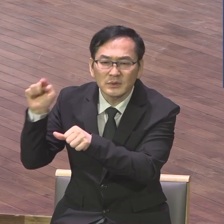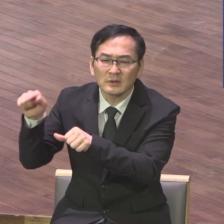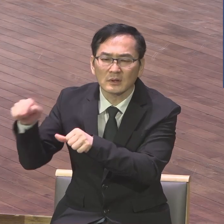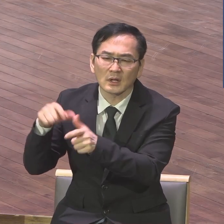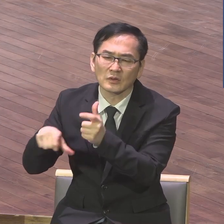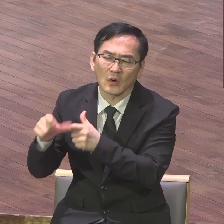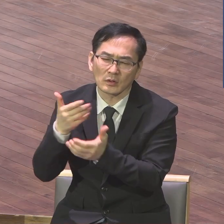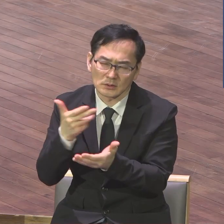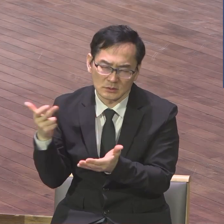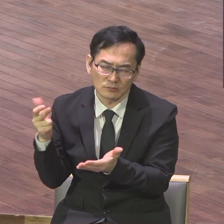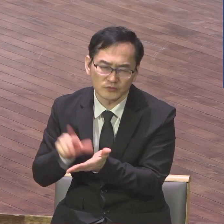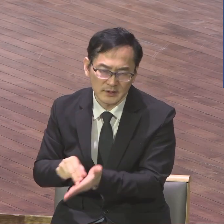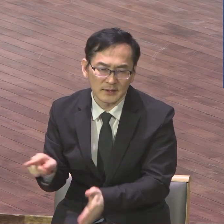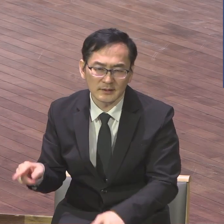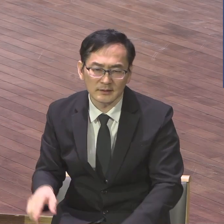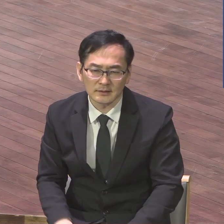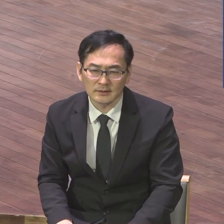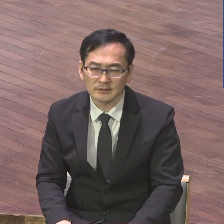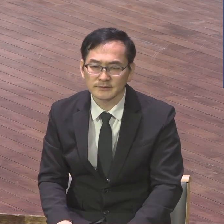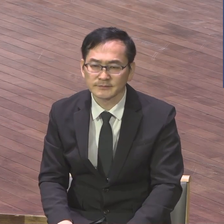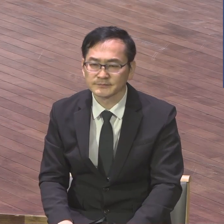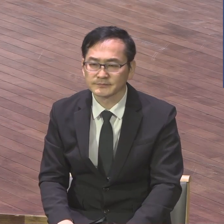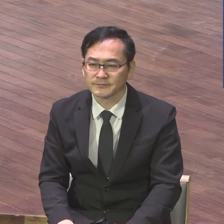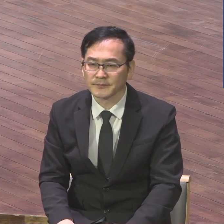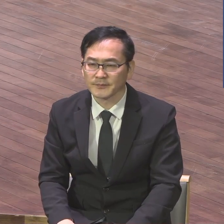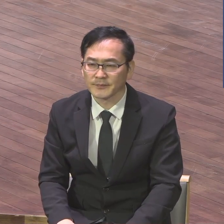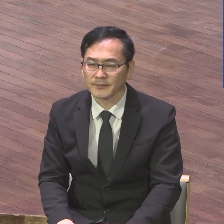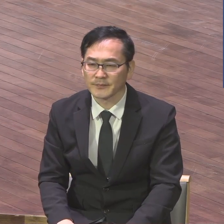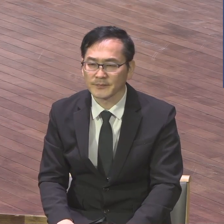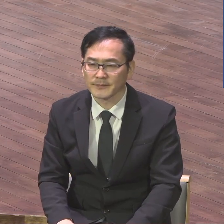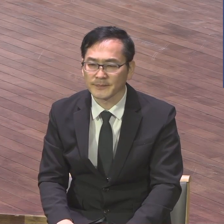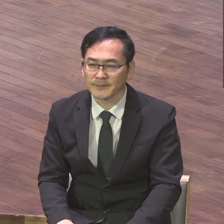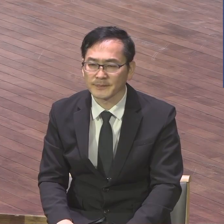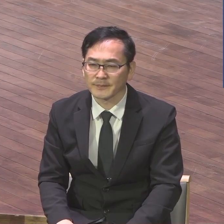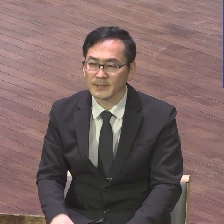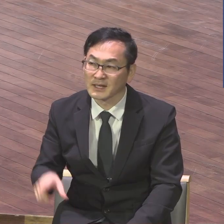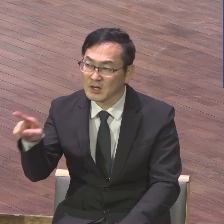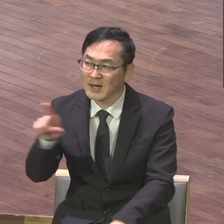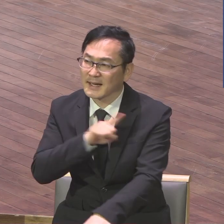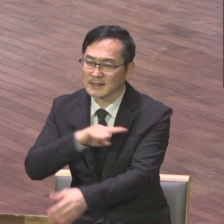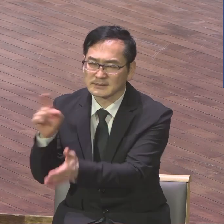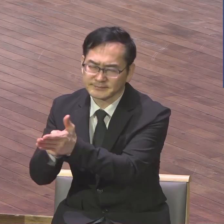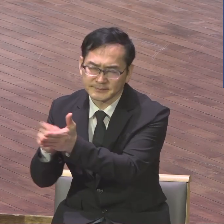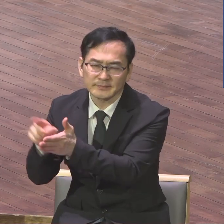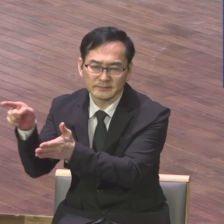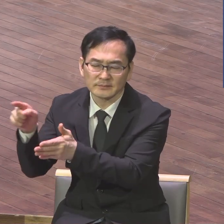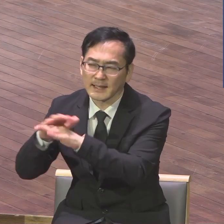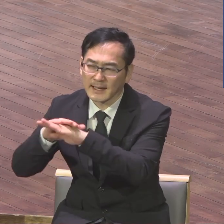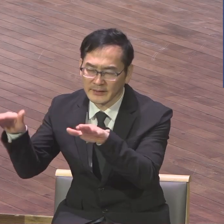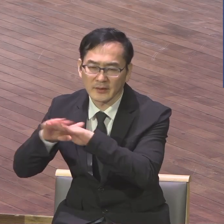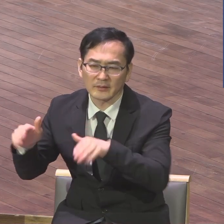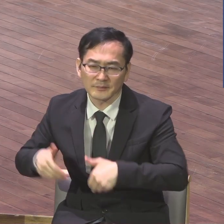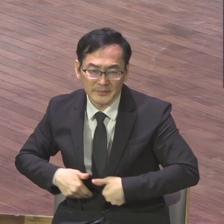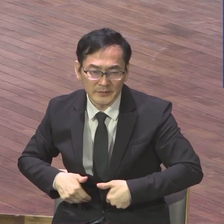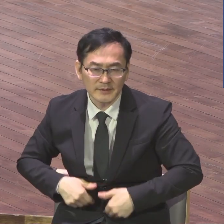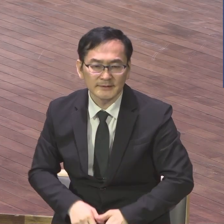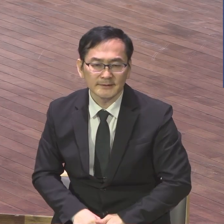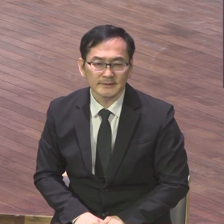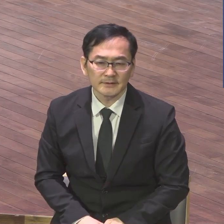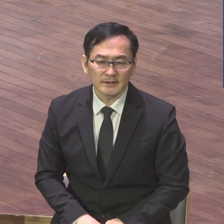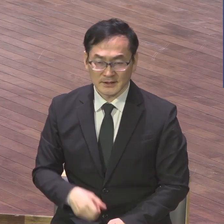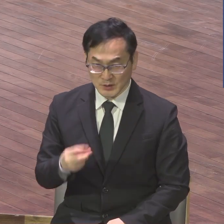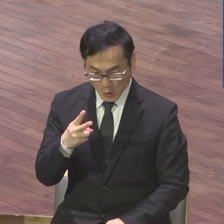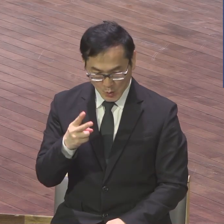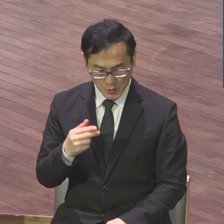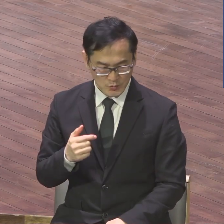이 문제가 우선적으로 시급하게 해결되어야 한다는 것입니다. 셋째로 나는